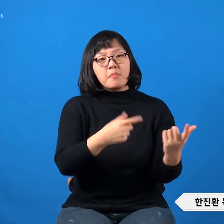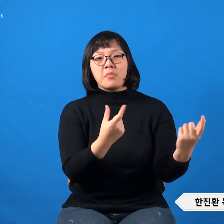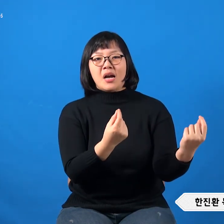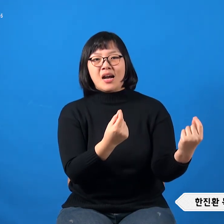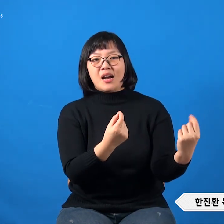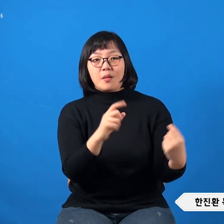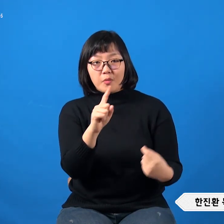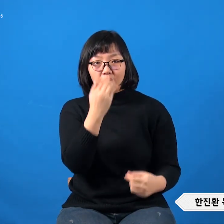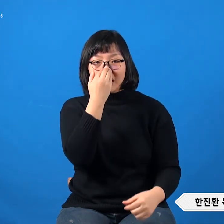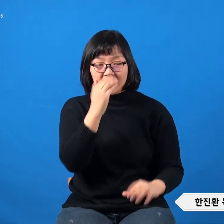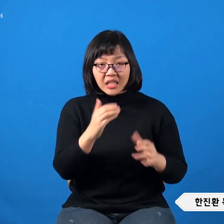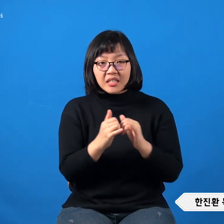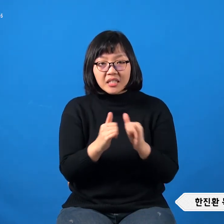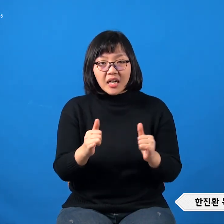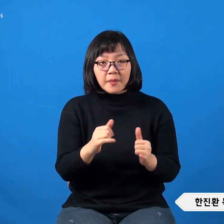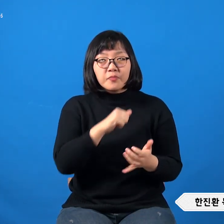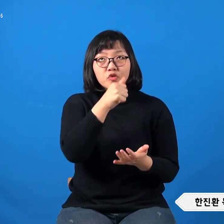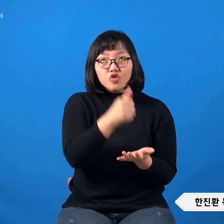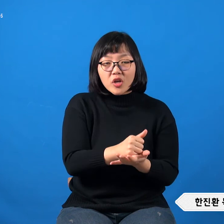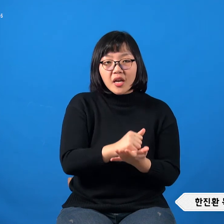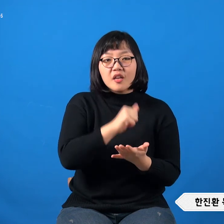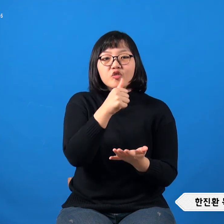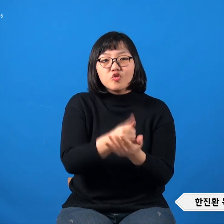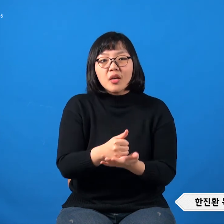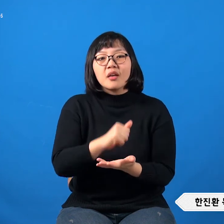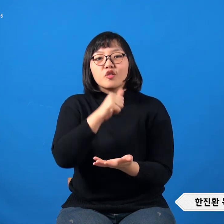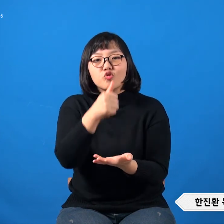백성들이 범죄할 때마다 폭풍이 일어났습니다.